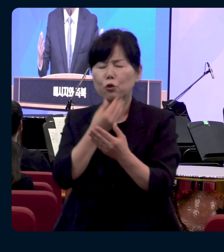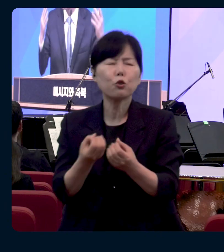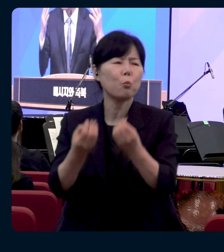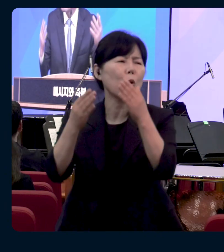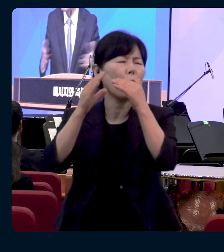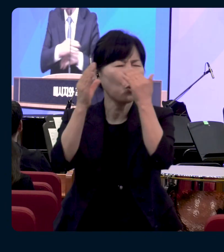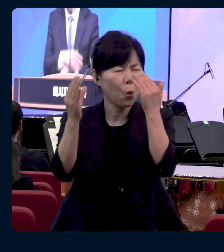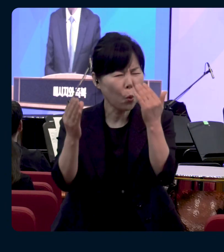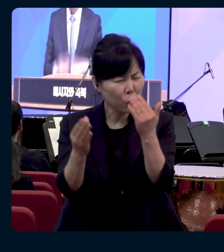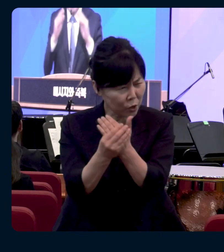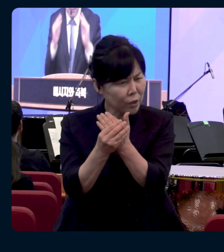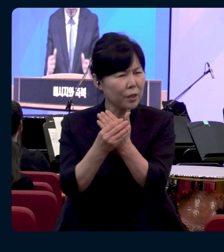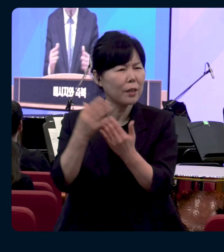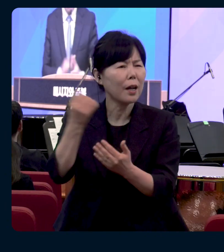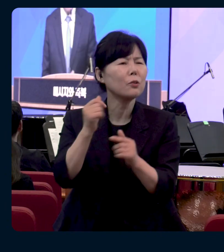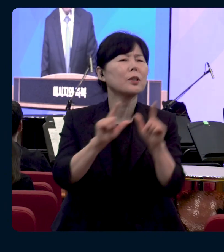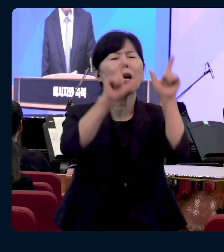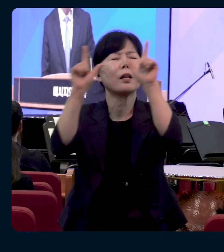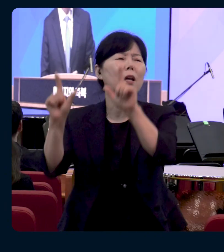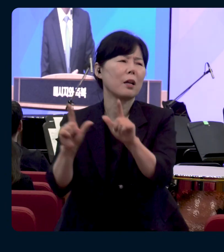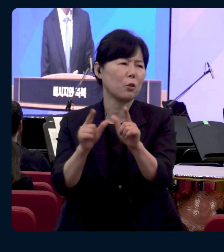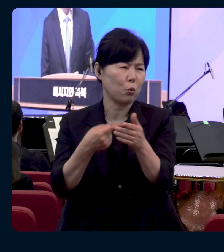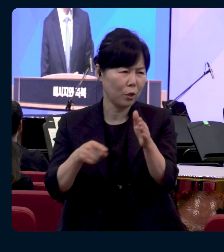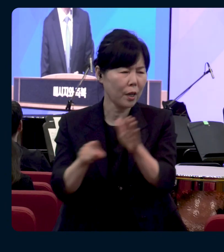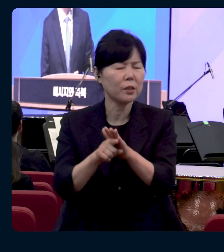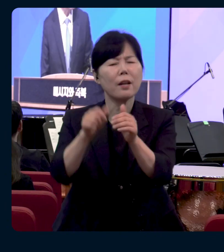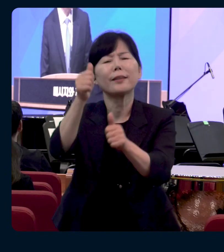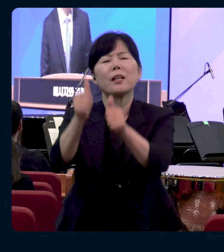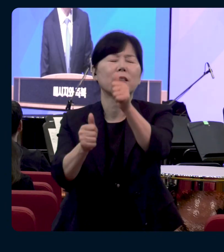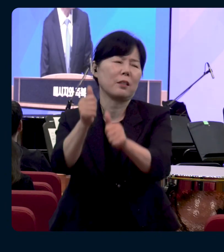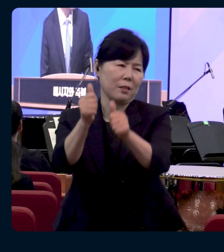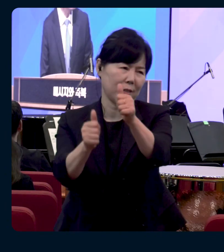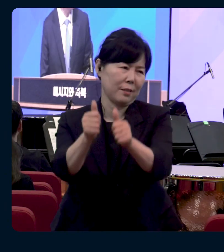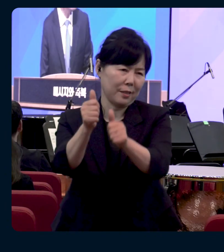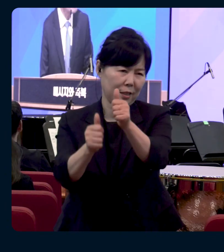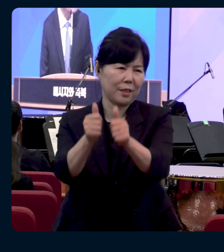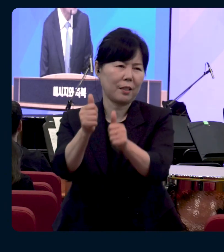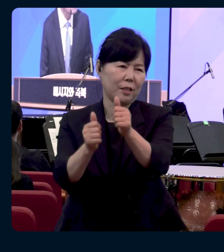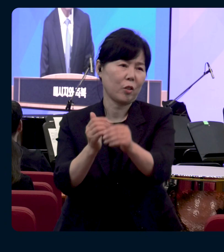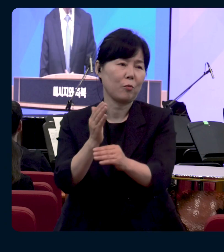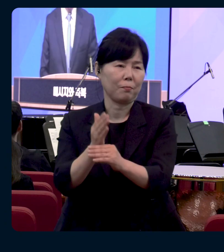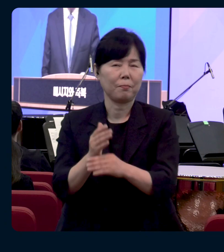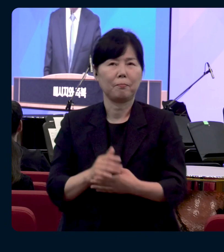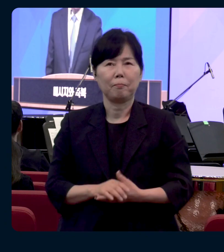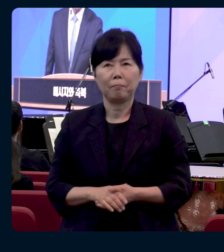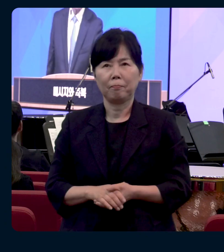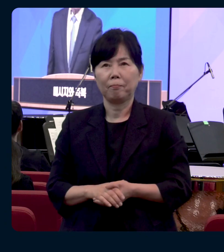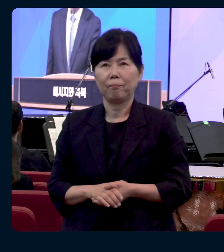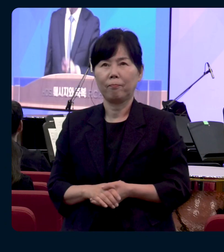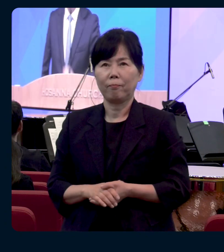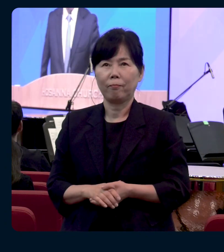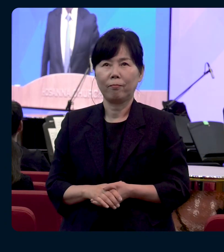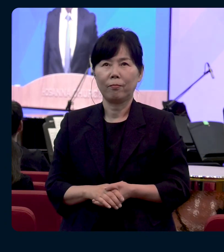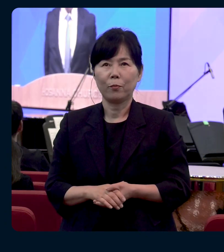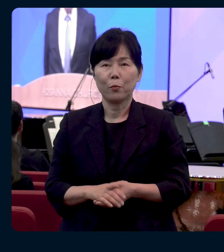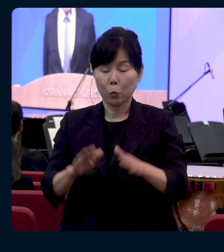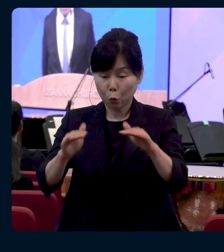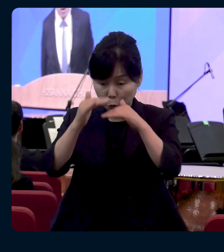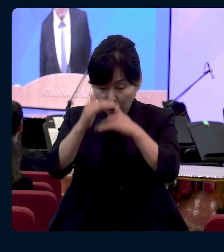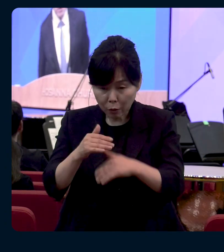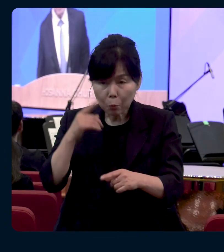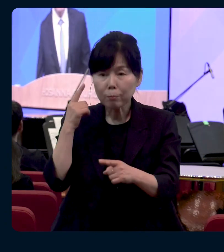있게 하시는 것, 이게 바로 우리를 시험하시는 하나님의 시험 이야기다, 그런 것이죠. 오늘